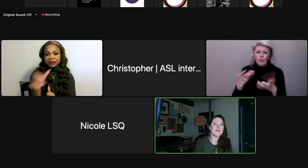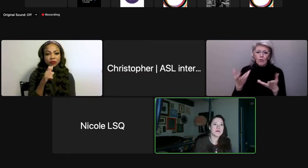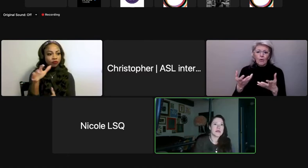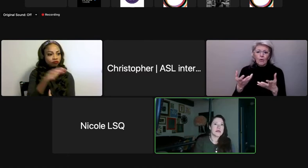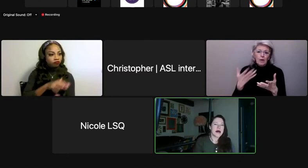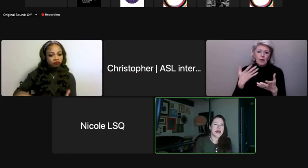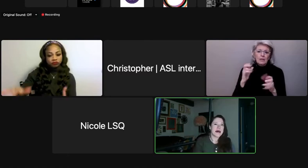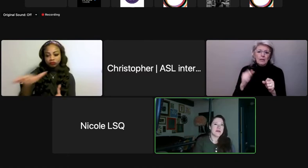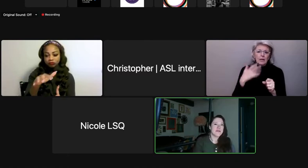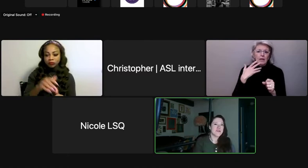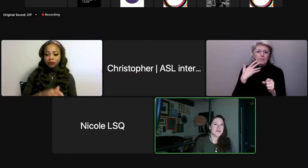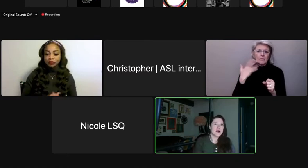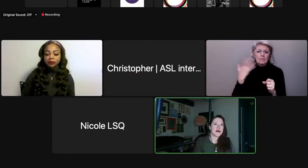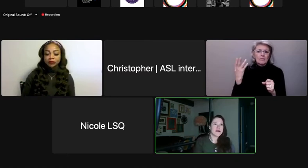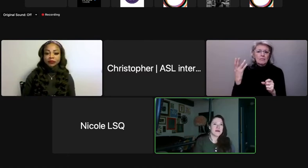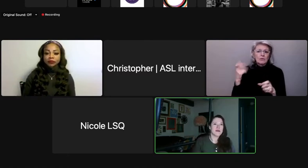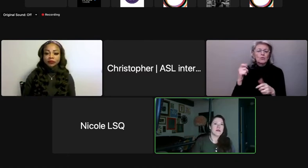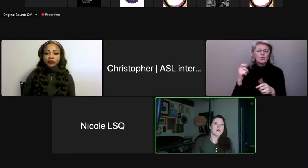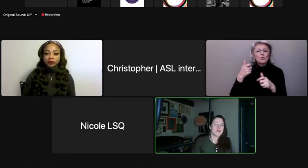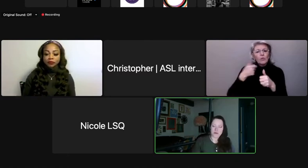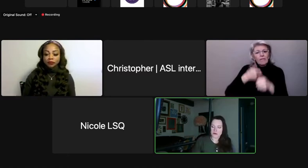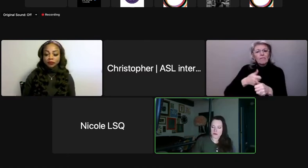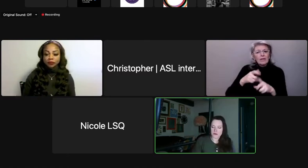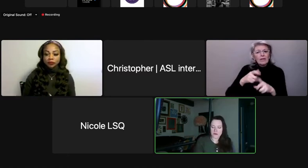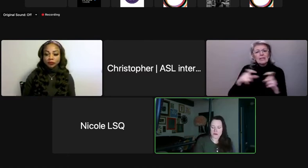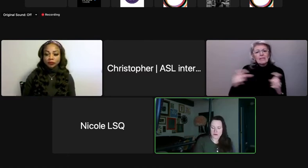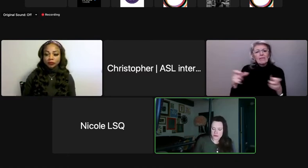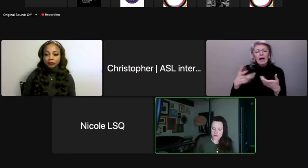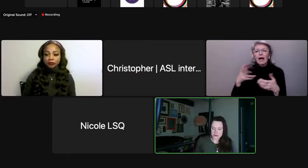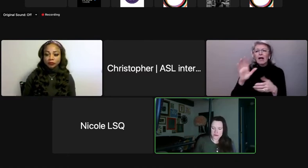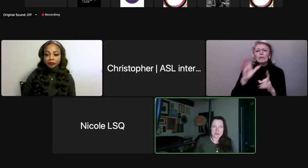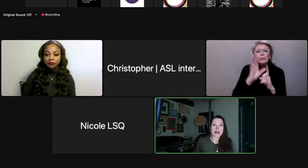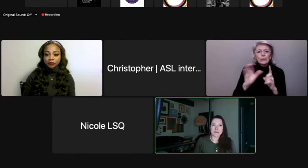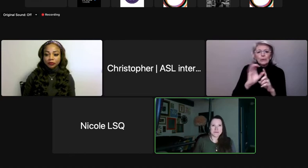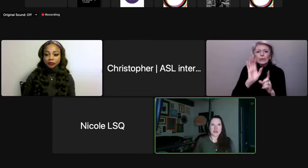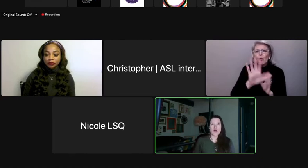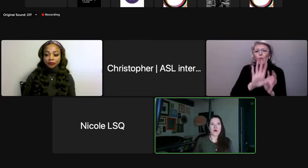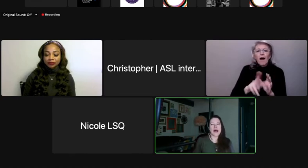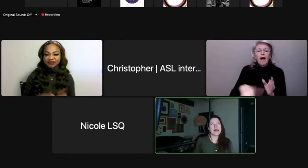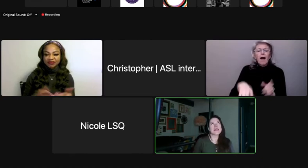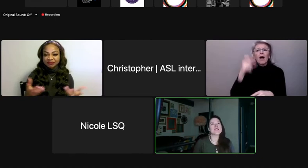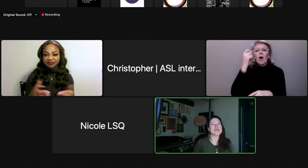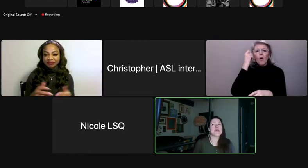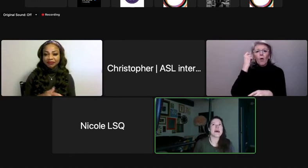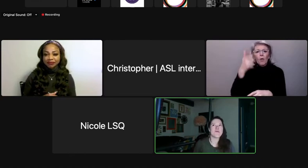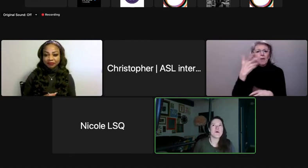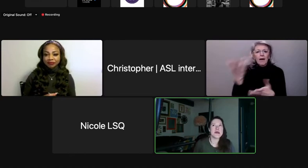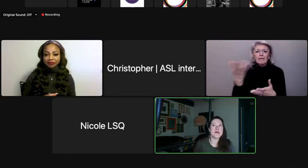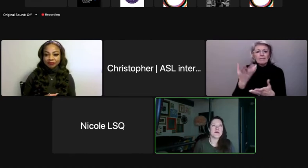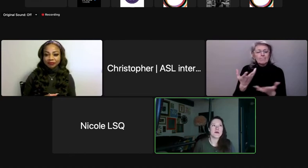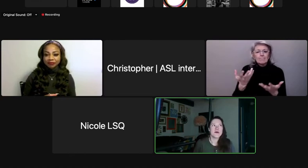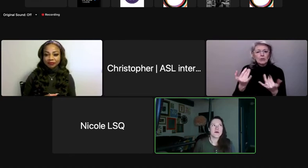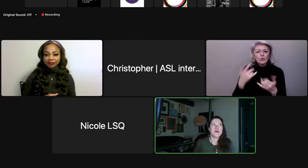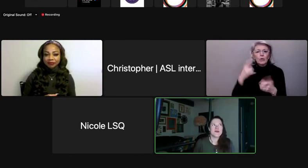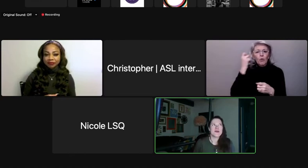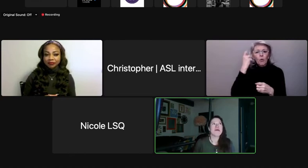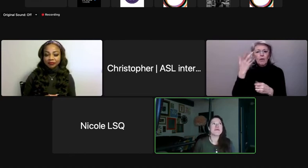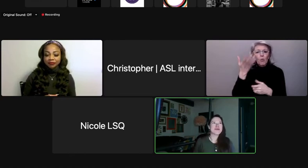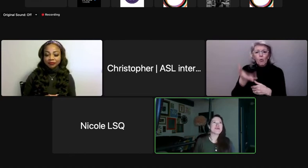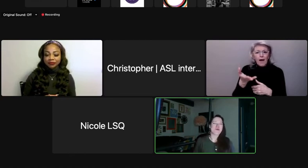finalement en fonction des différents référents culturels en fonction de la compréhension nécessaire alors